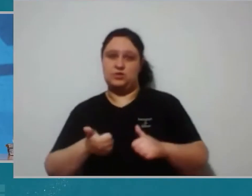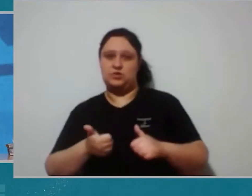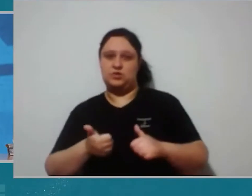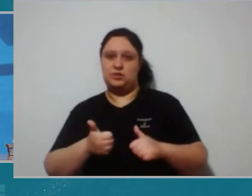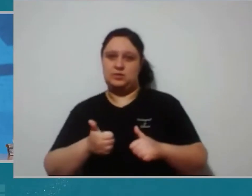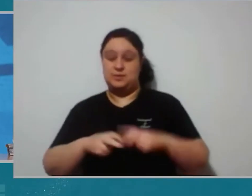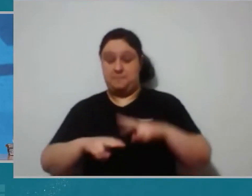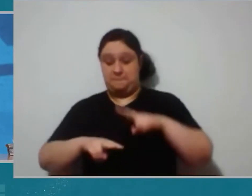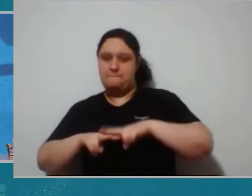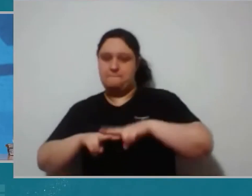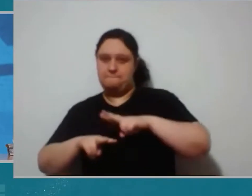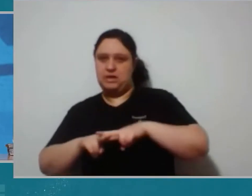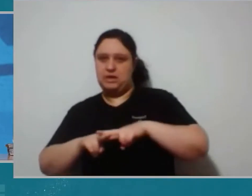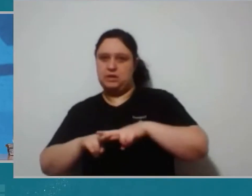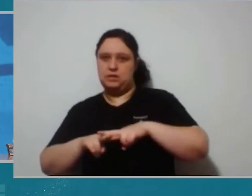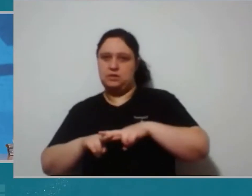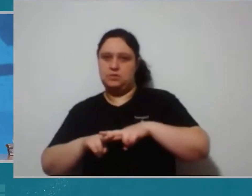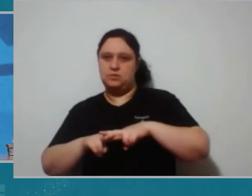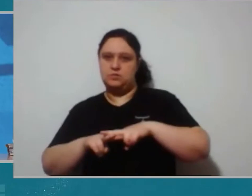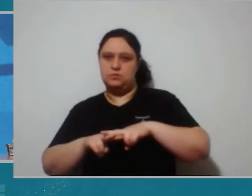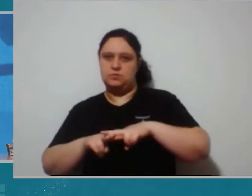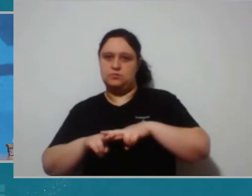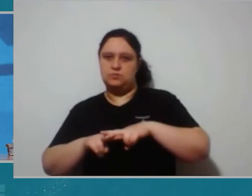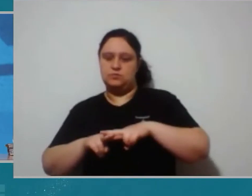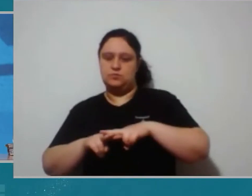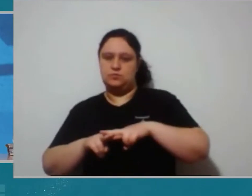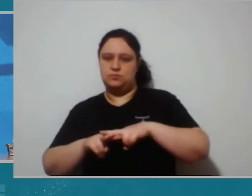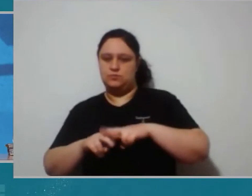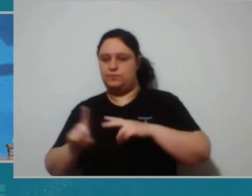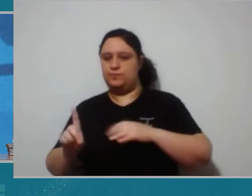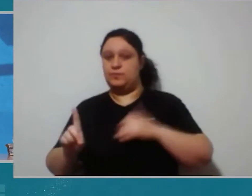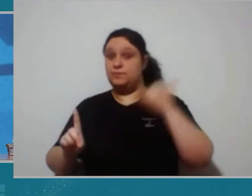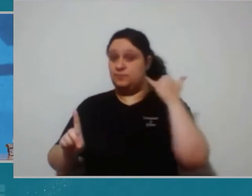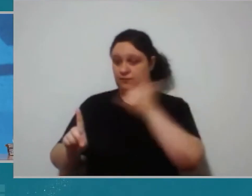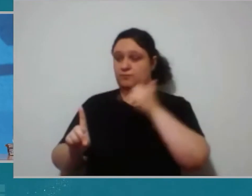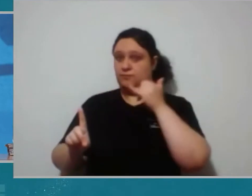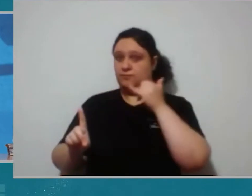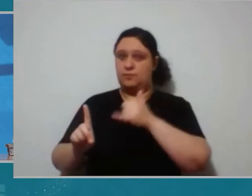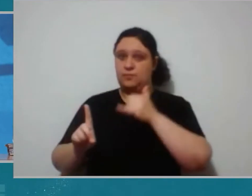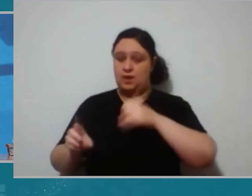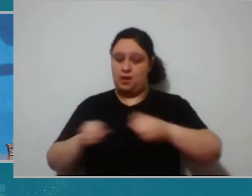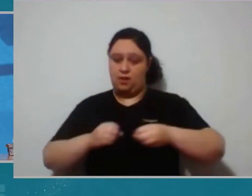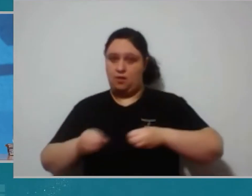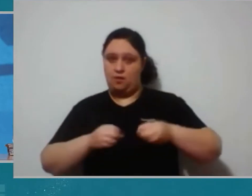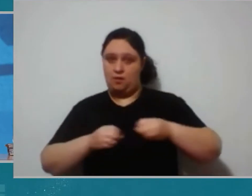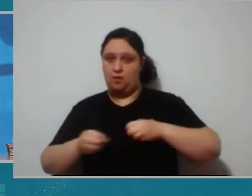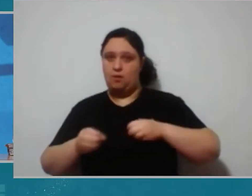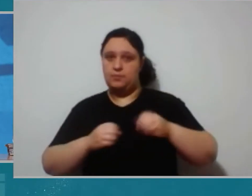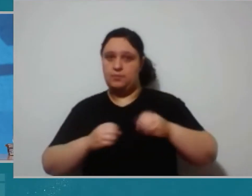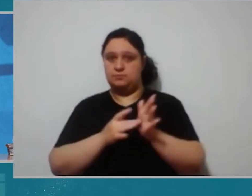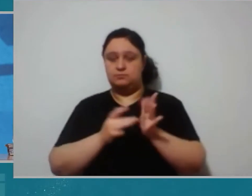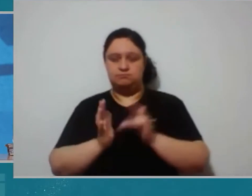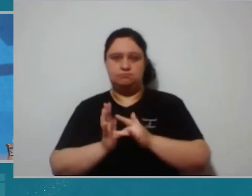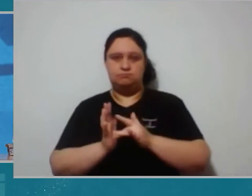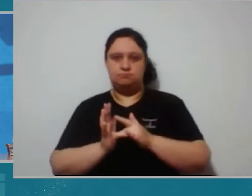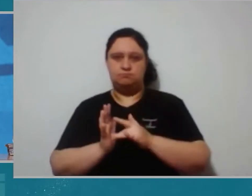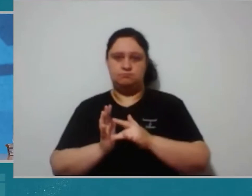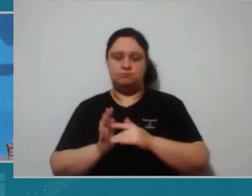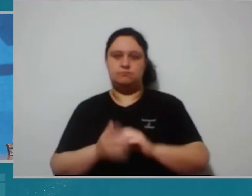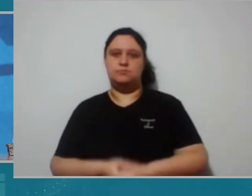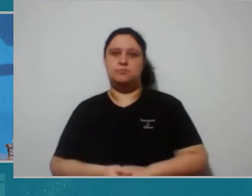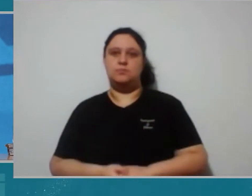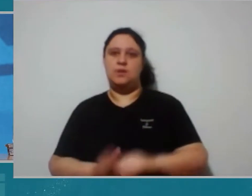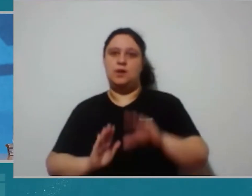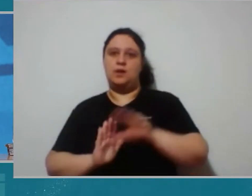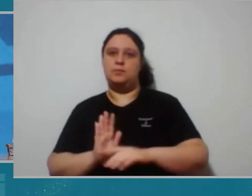Cristo. Olha só, no versículo 1 do capítulo 11. Ora, tendo acabado Jesus de